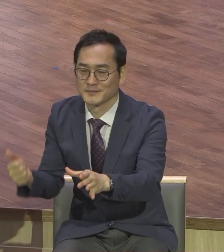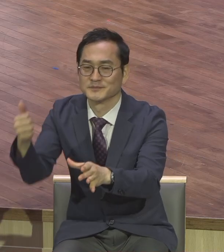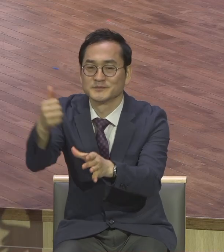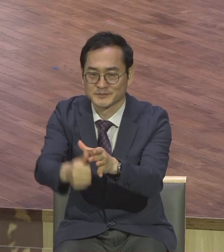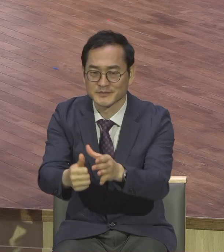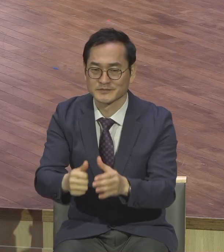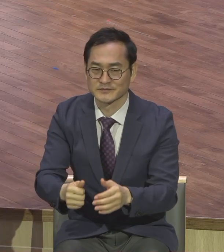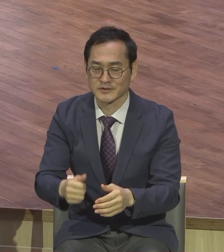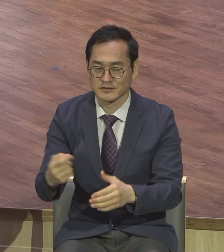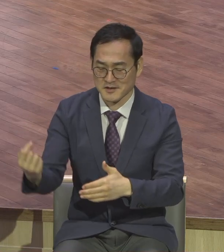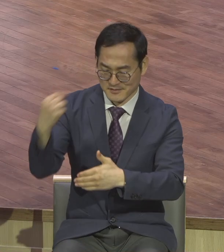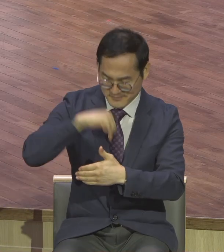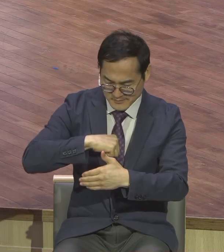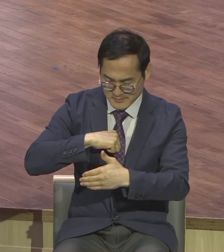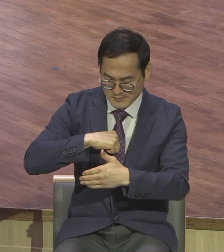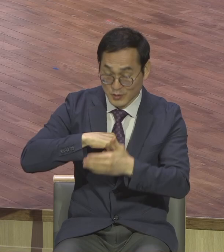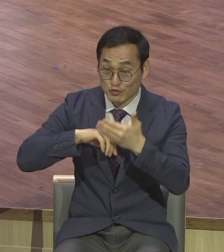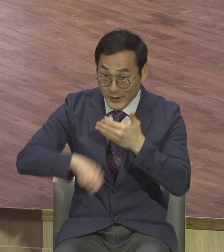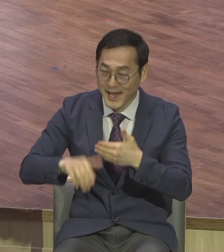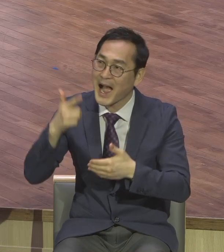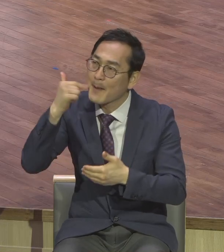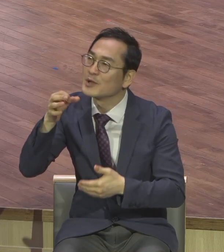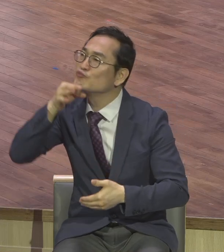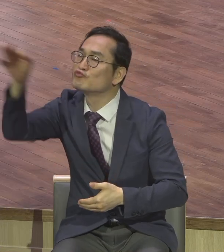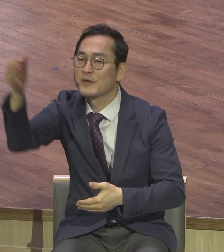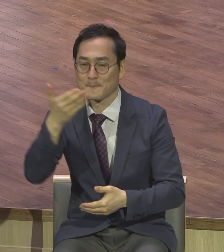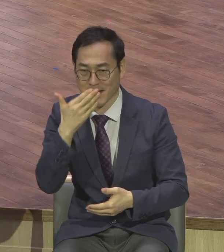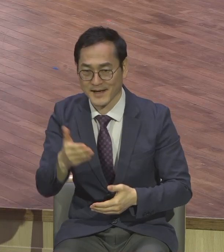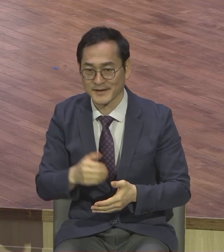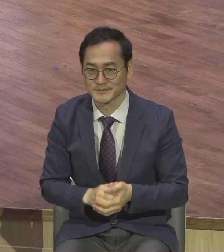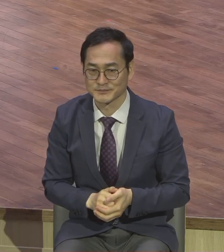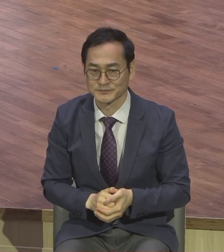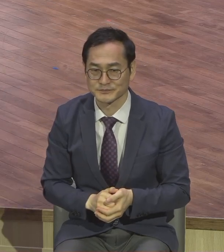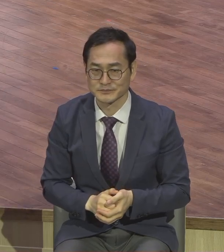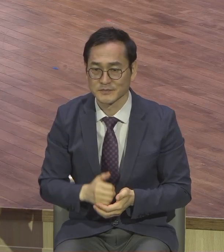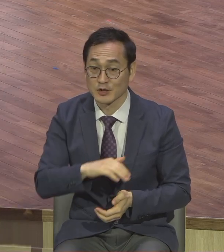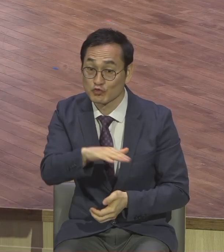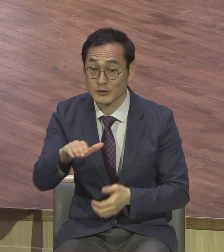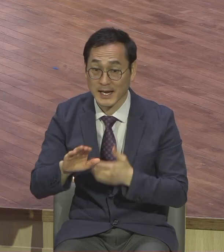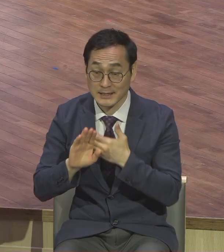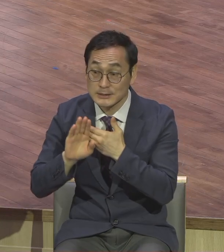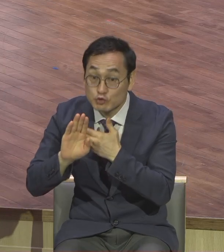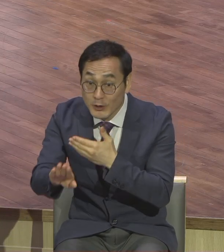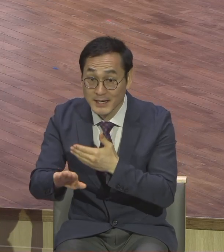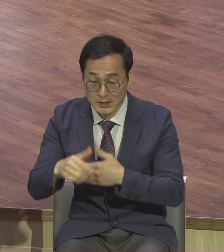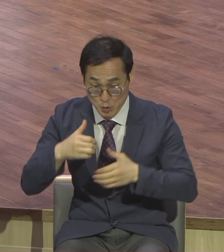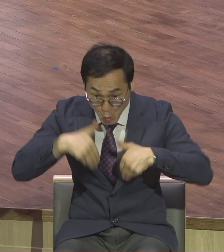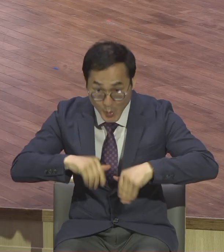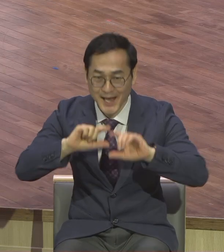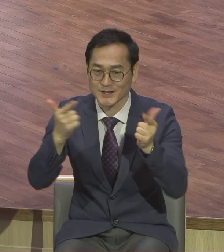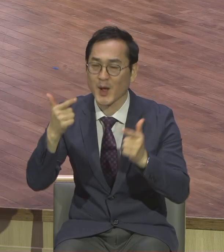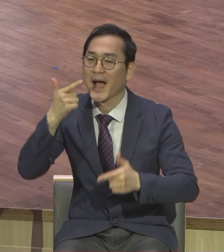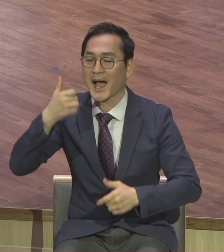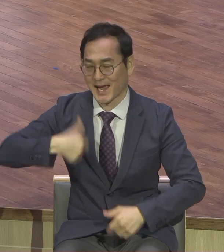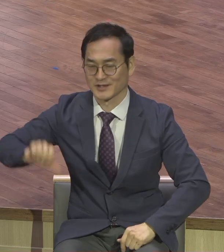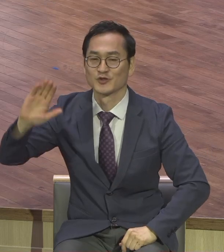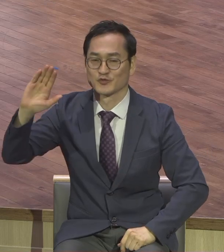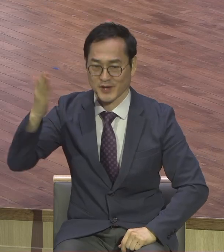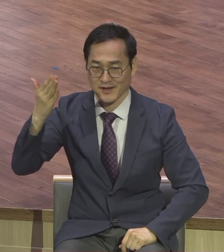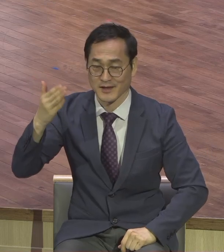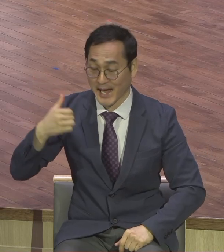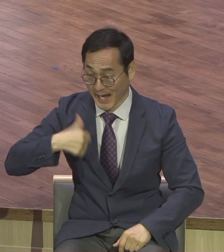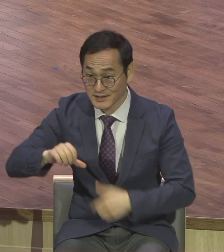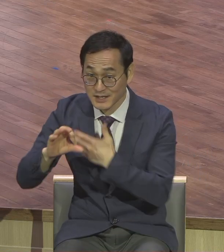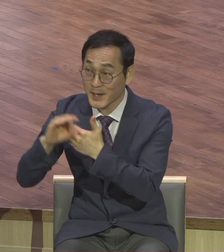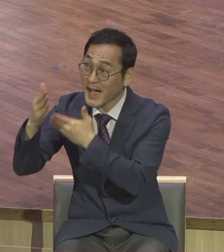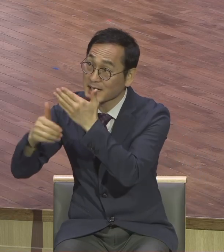아빠 아버지라 부르게 하셨느니라. 그러므로 내가 이후로는 종이 아니오 아들이니 아들이면 하나님으로